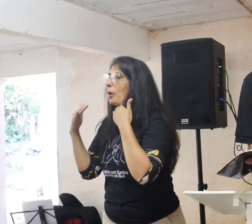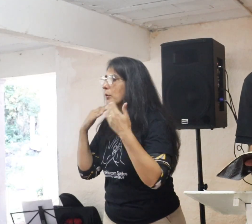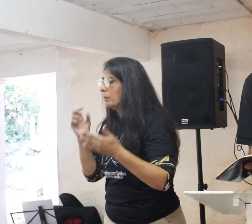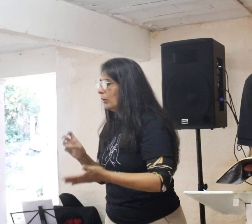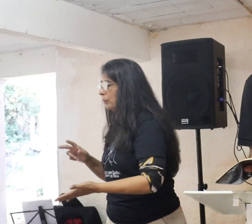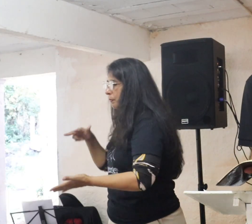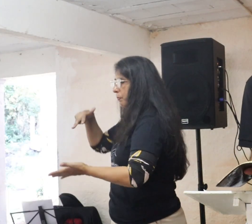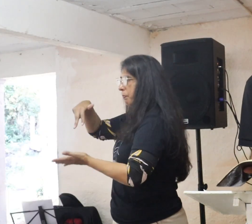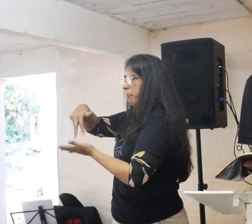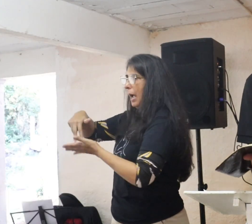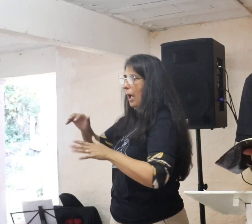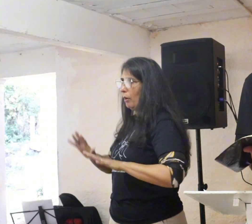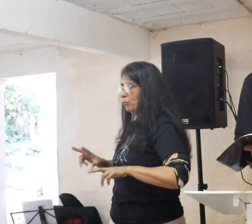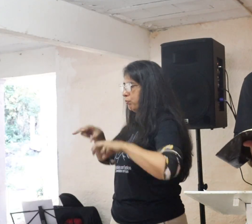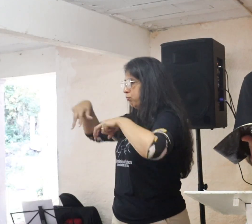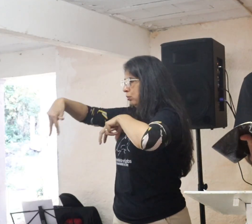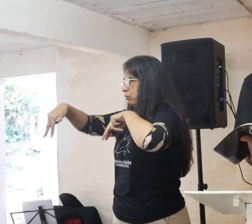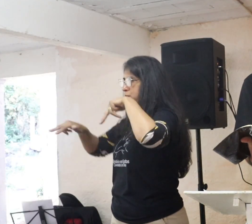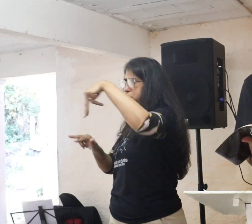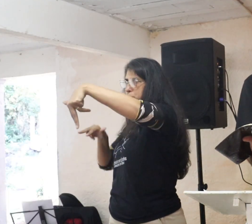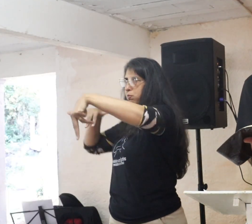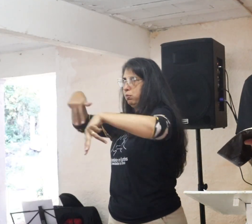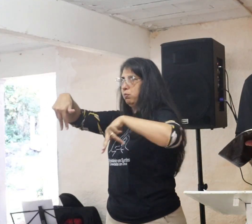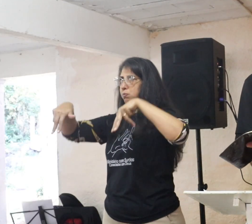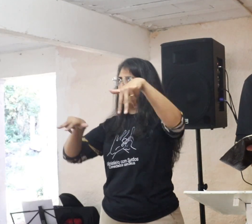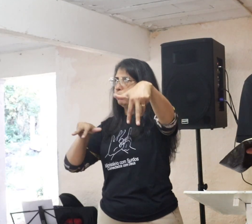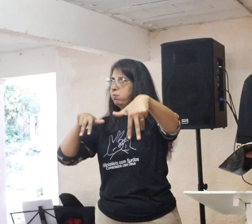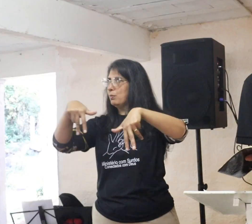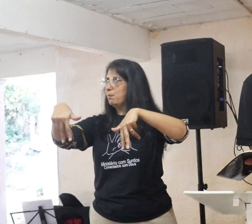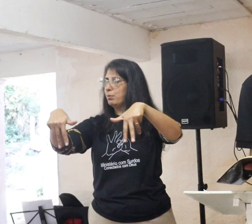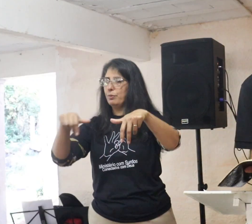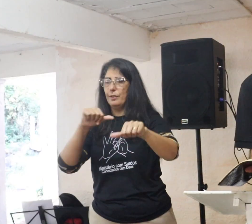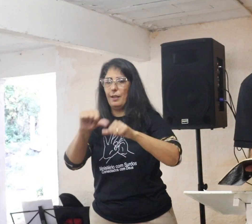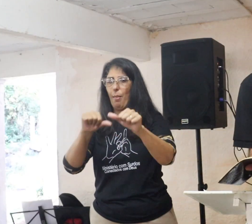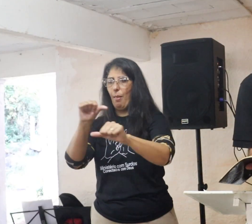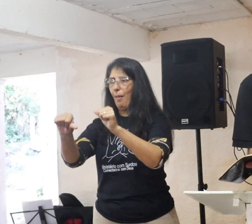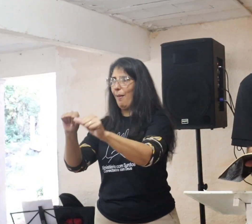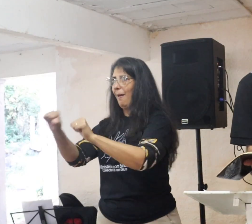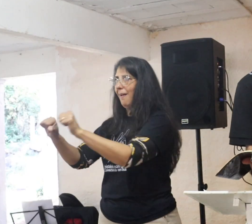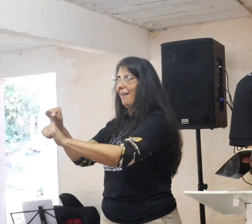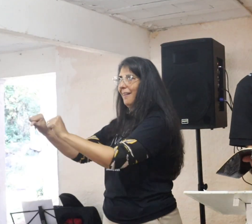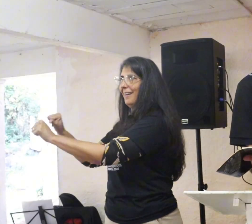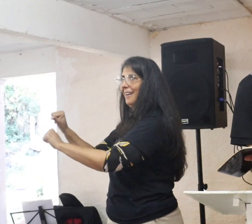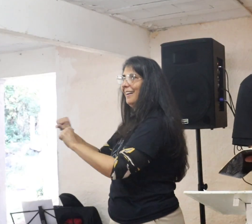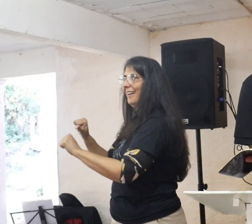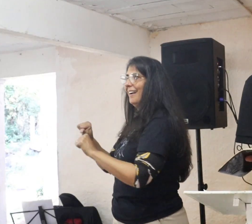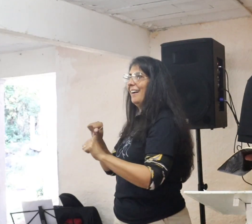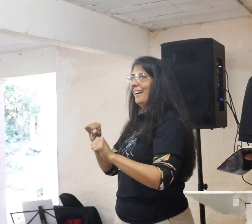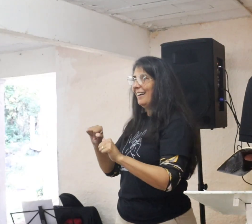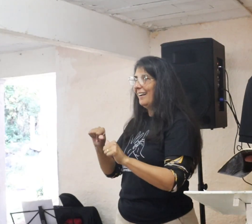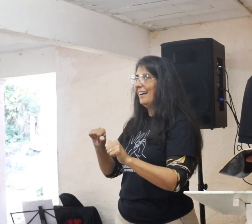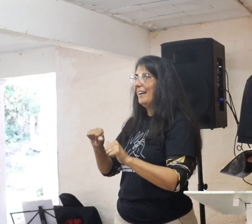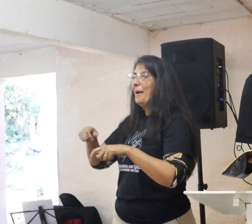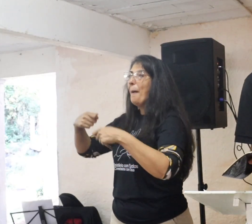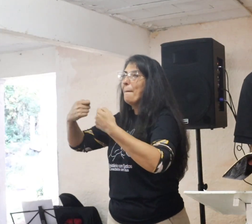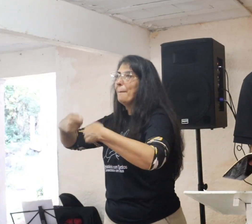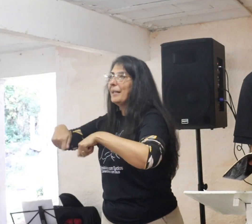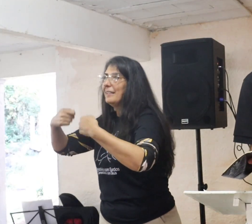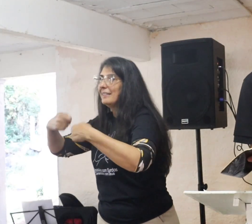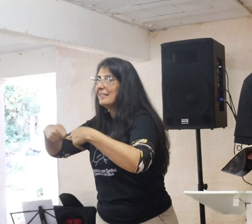ressuscitarão incorruptíveis, e nós seremos transformados. Pois é necessário que aquilo